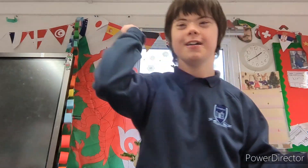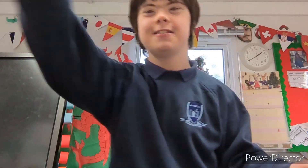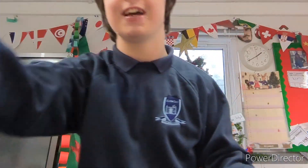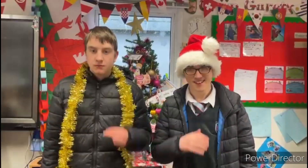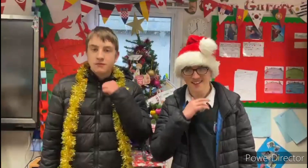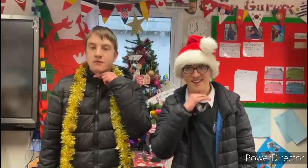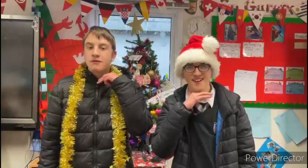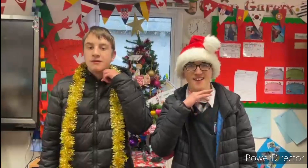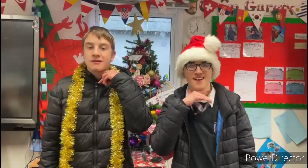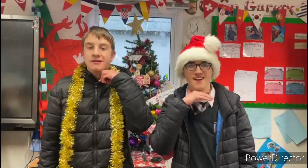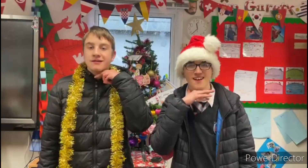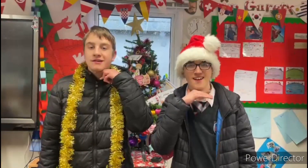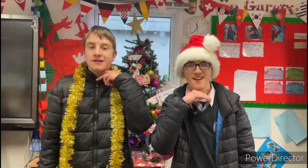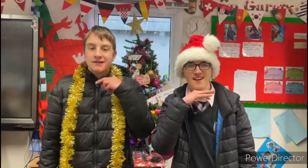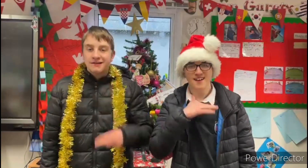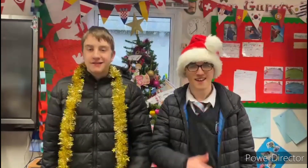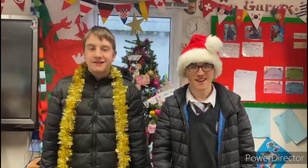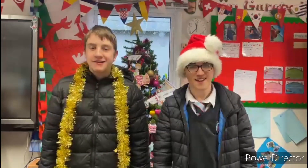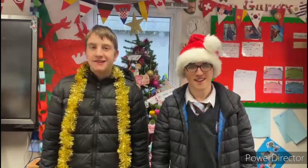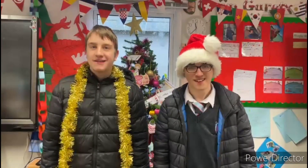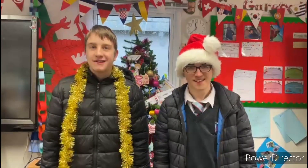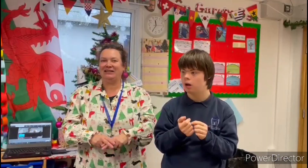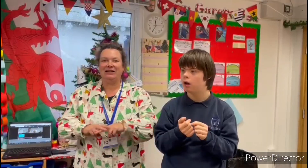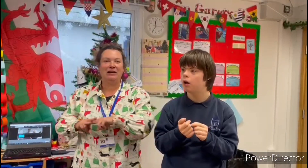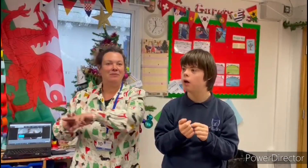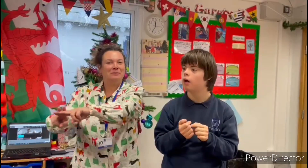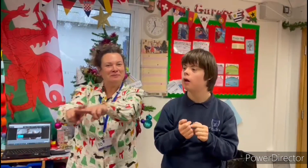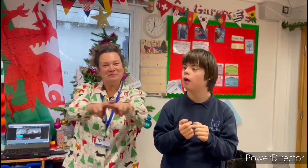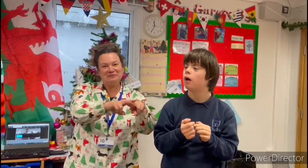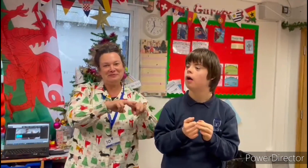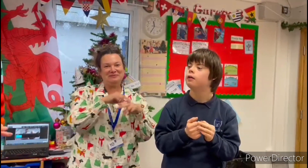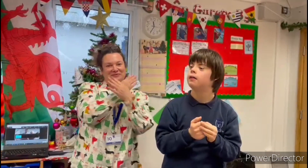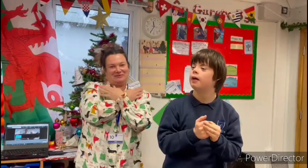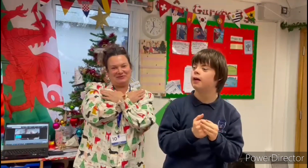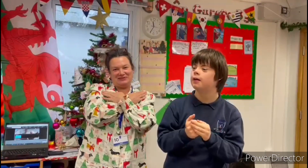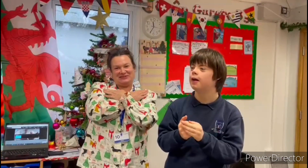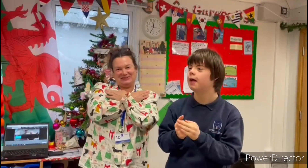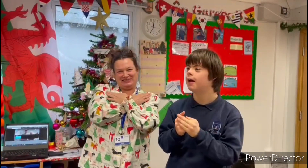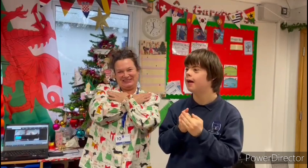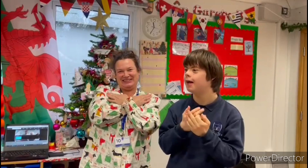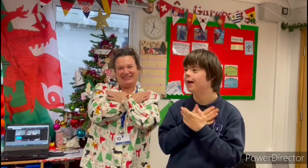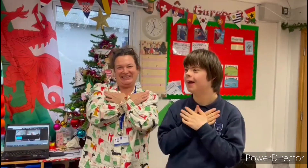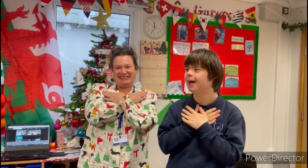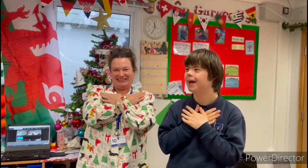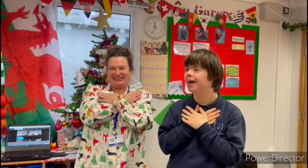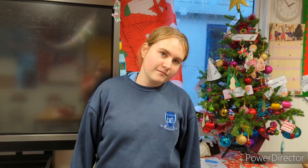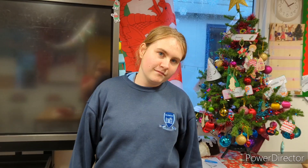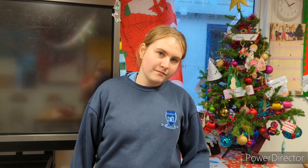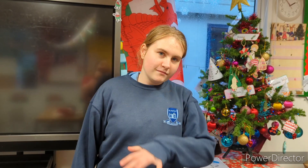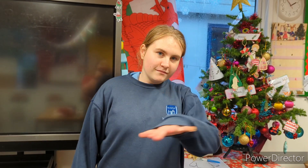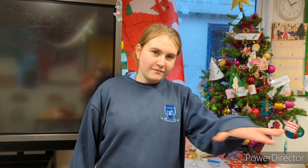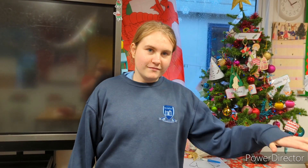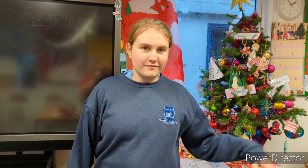Mae'r trwy'n hosio, mae'r teulu'n clysiad Mae'r trwy'n